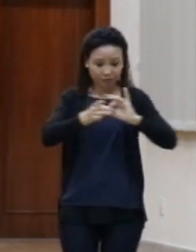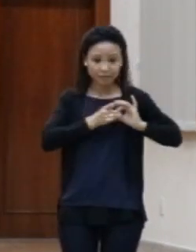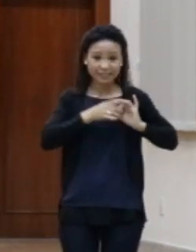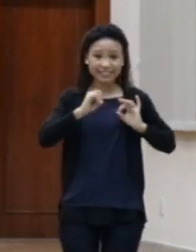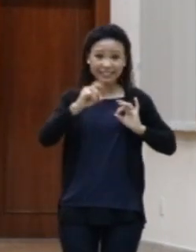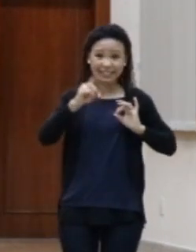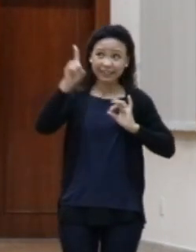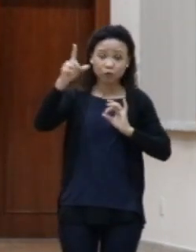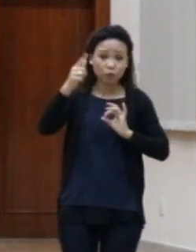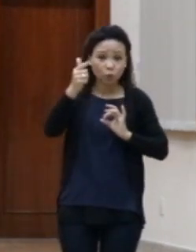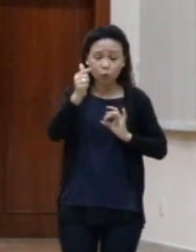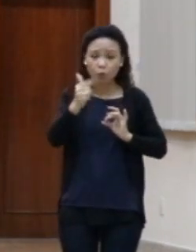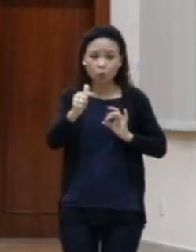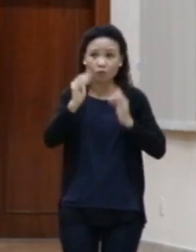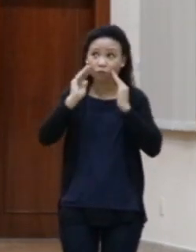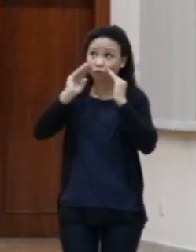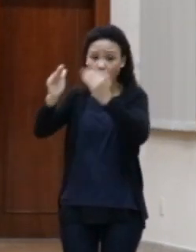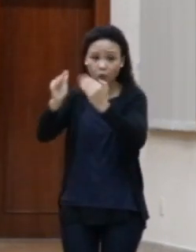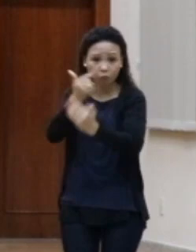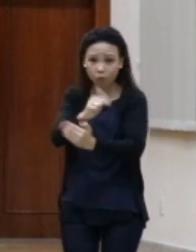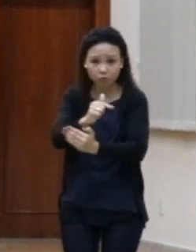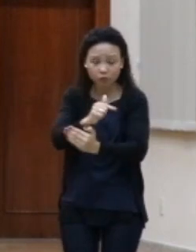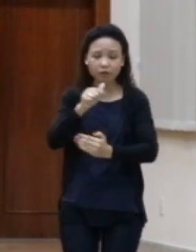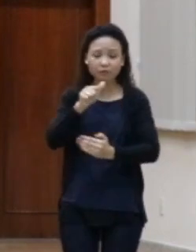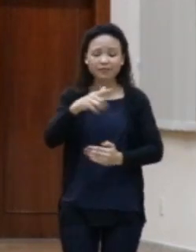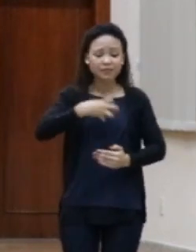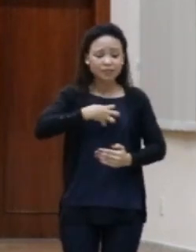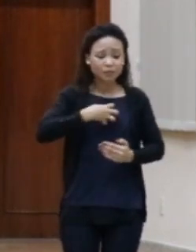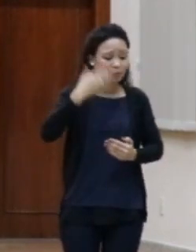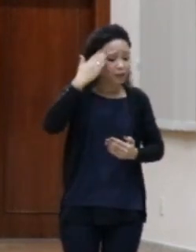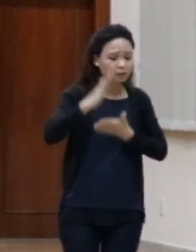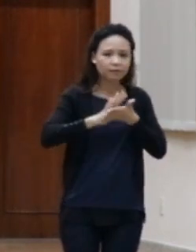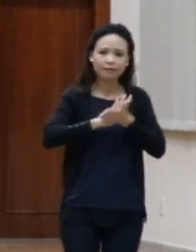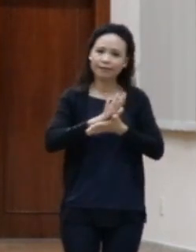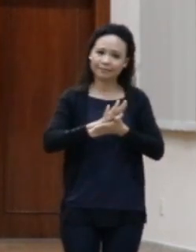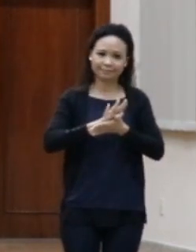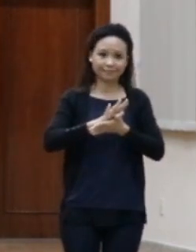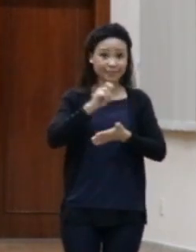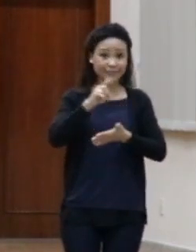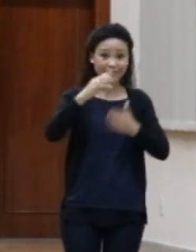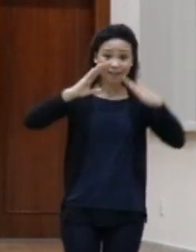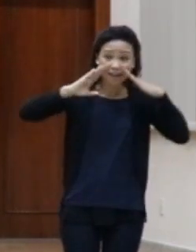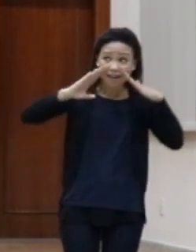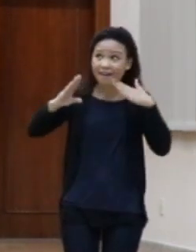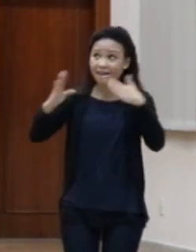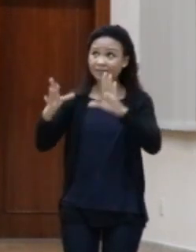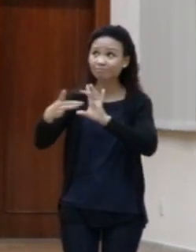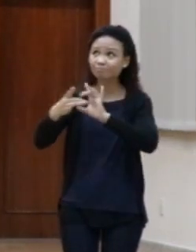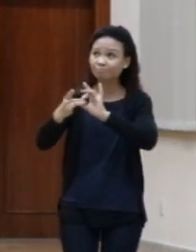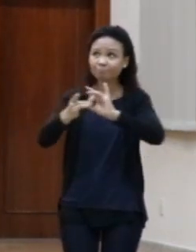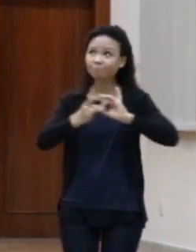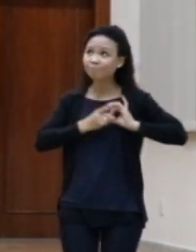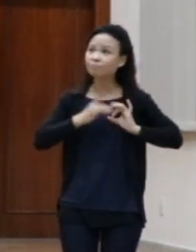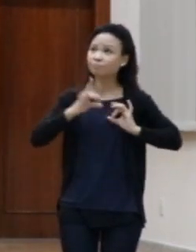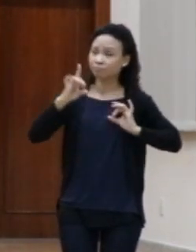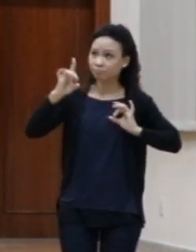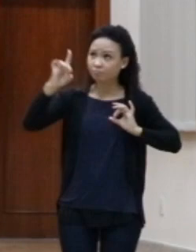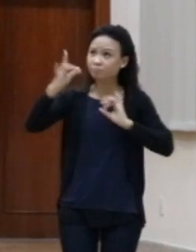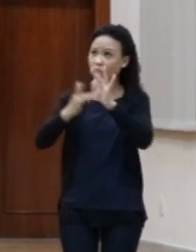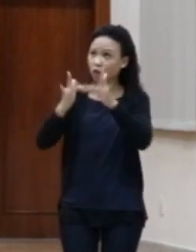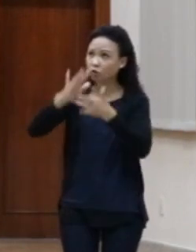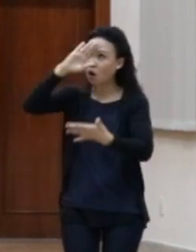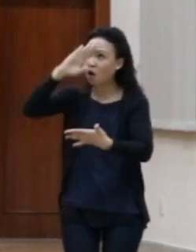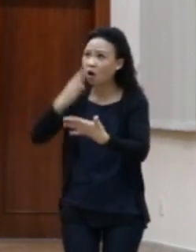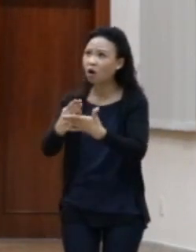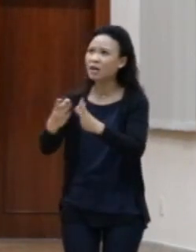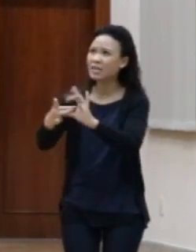maior tesouro. Se o seu tesouro não estiver em Jesus, se não estiver em Deus, na sua glória, no seu poder,